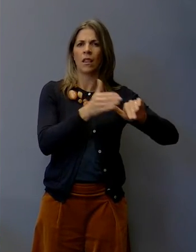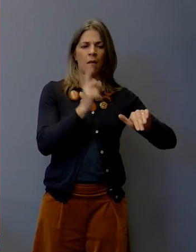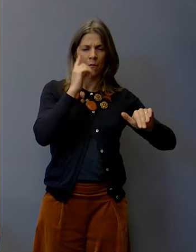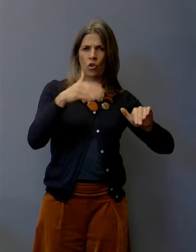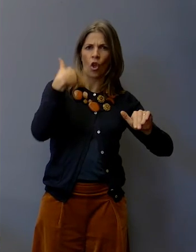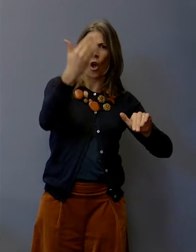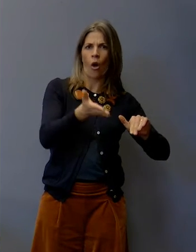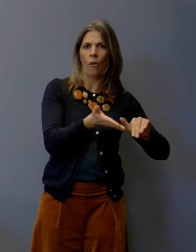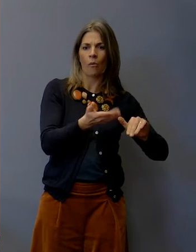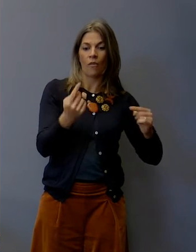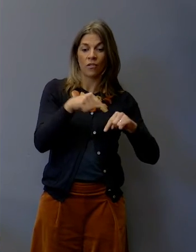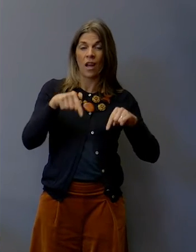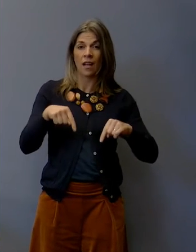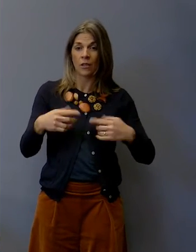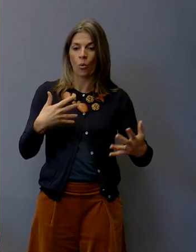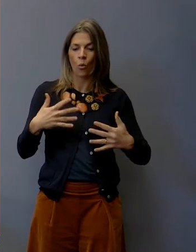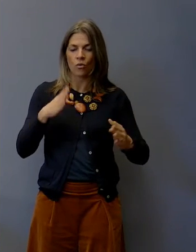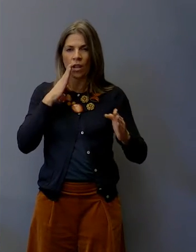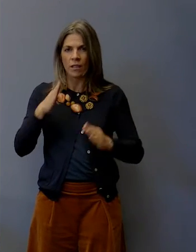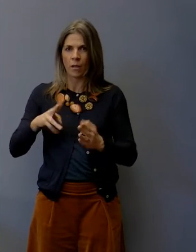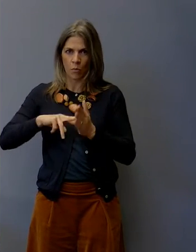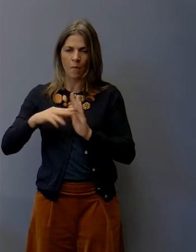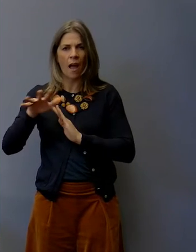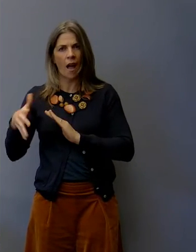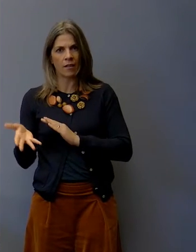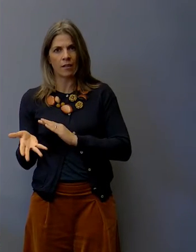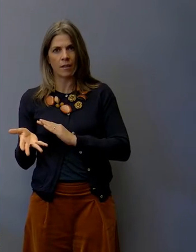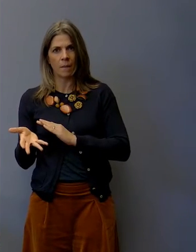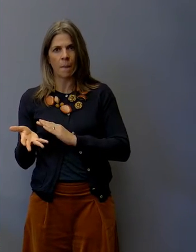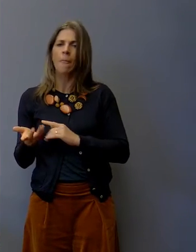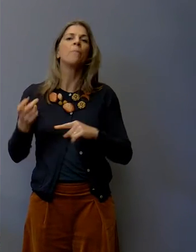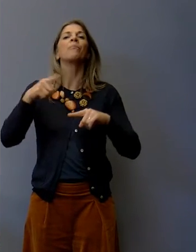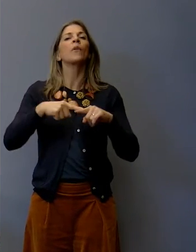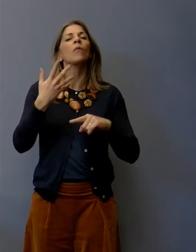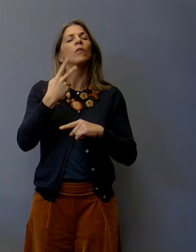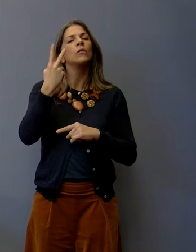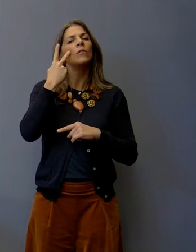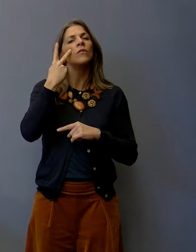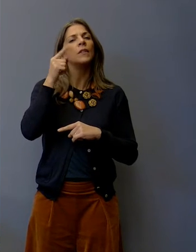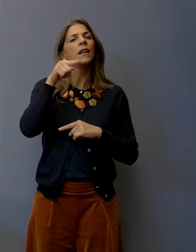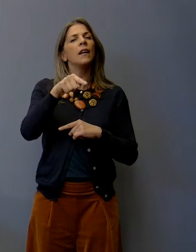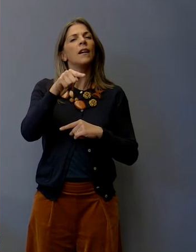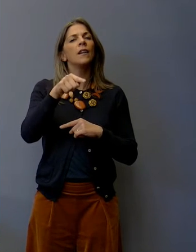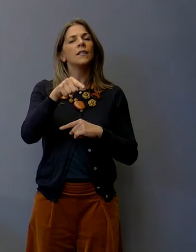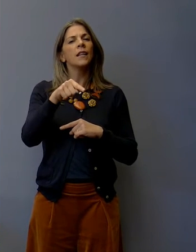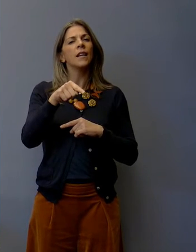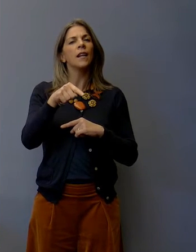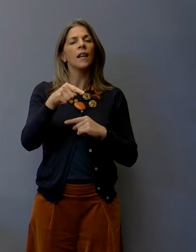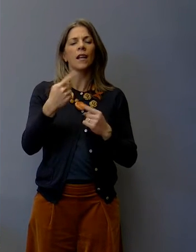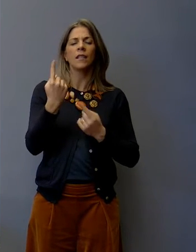ed altre invece più urgenti e poi vorremmo sapere lo stato delle cose per quanto riguarda la operazione di accollo